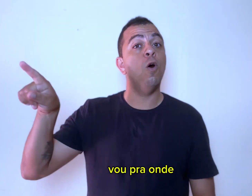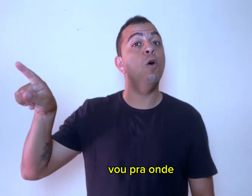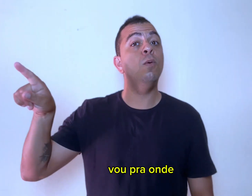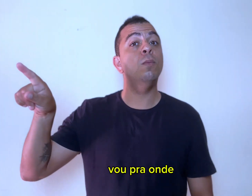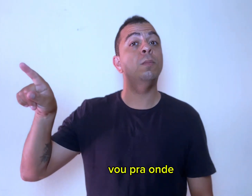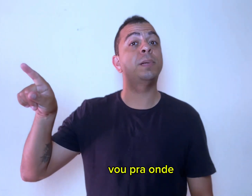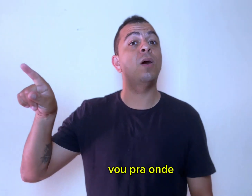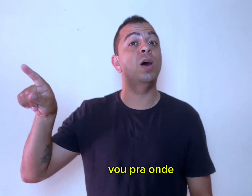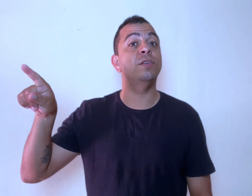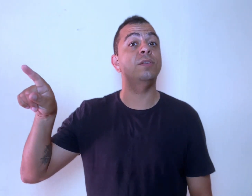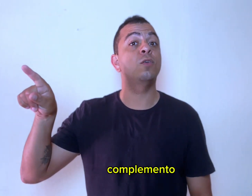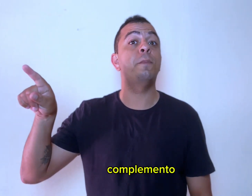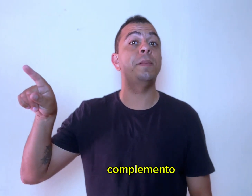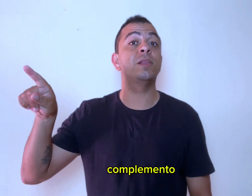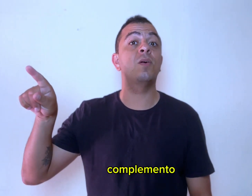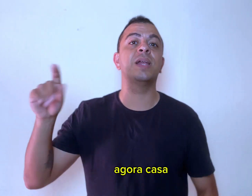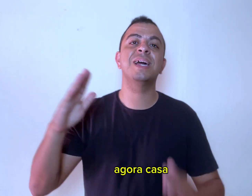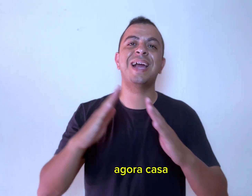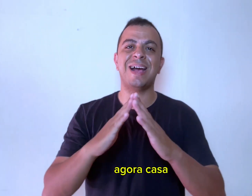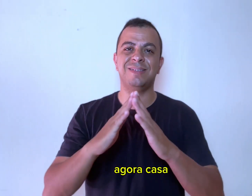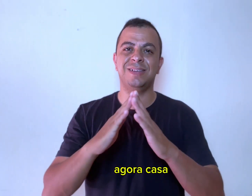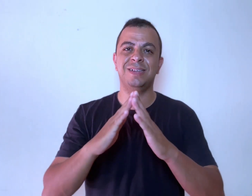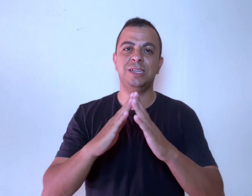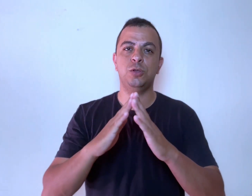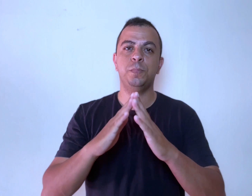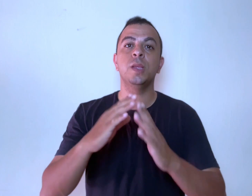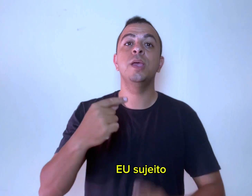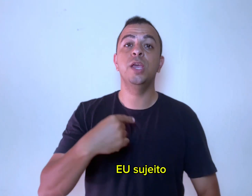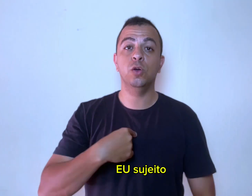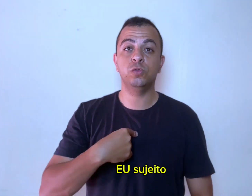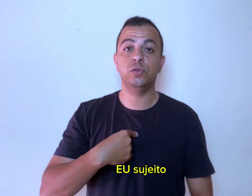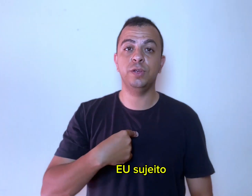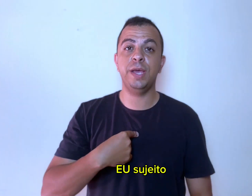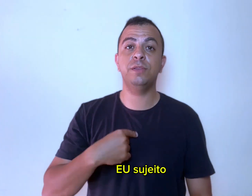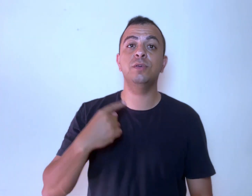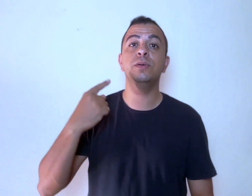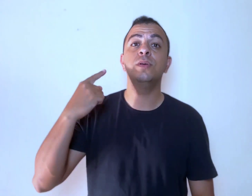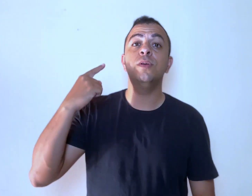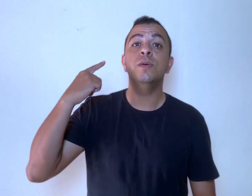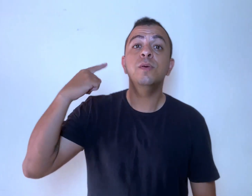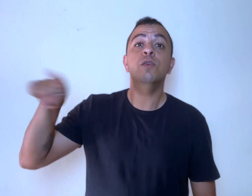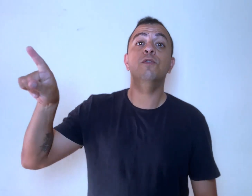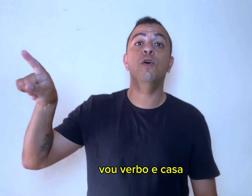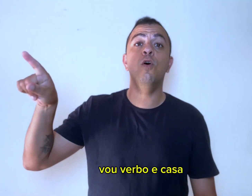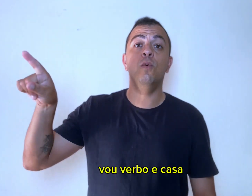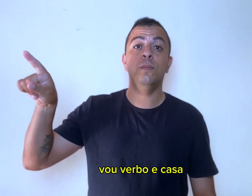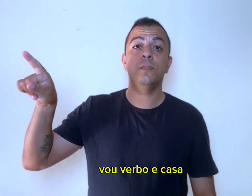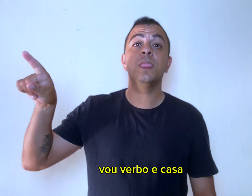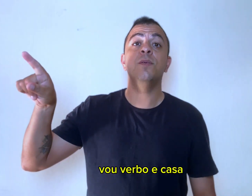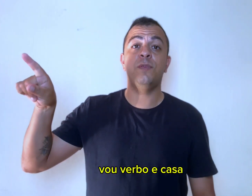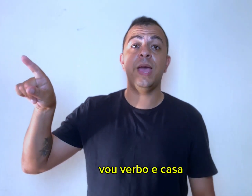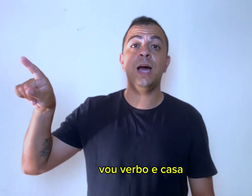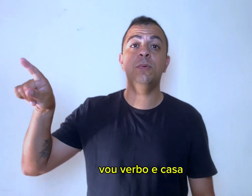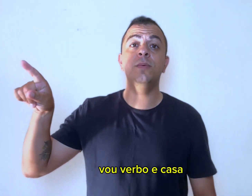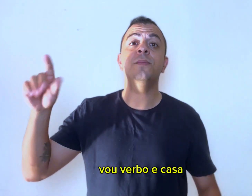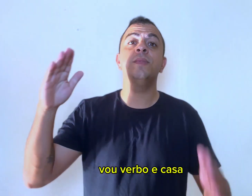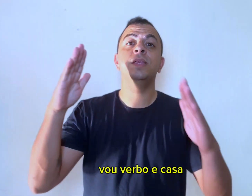vou para onde? Complemento agora. Casa. Eu, sujeito, vou, verbo